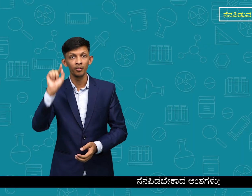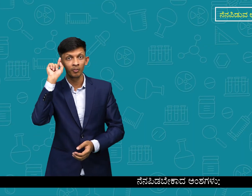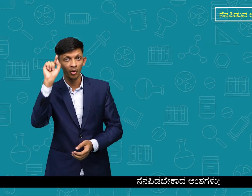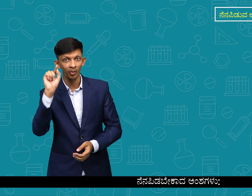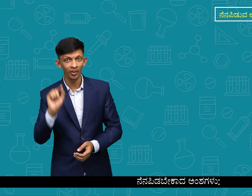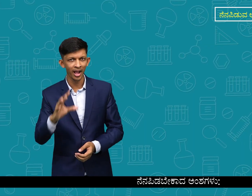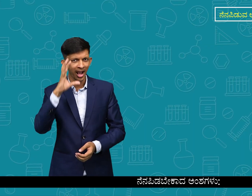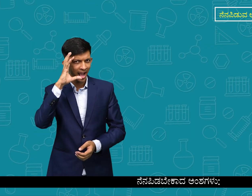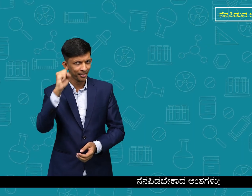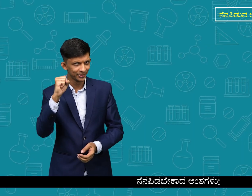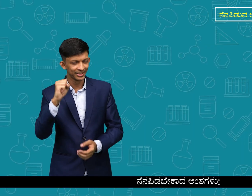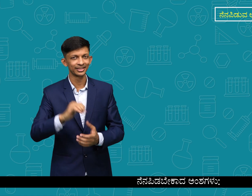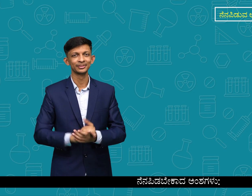ನೆನಪಿಡಬೇಕಾದ ಅಂಶಗಳು: